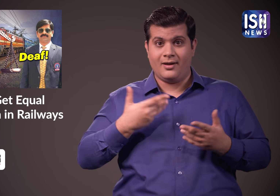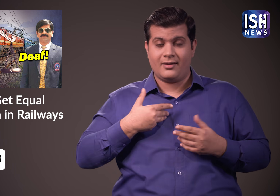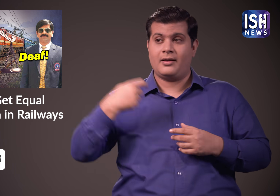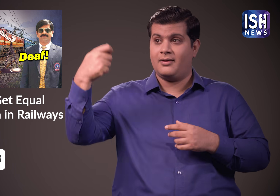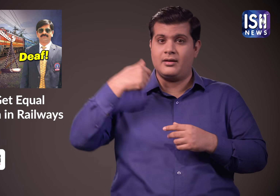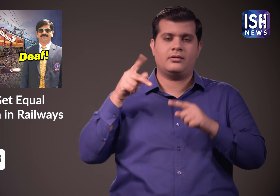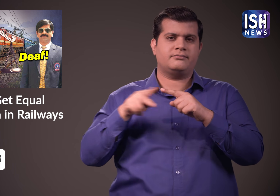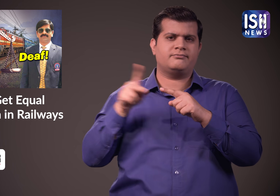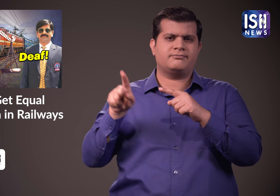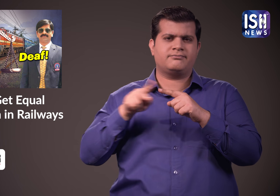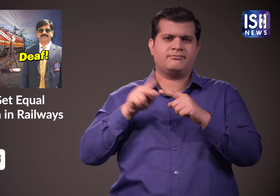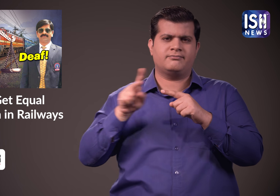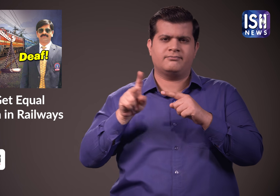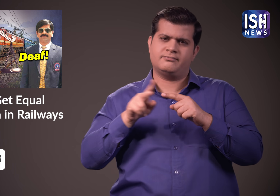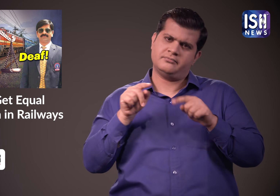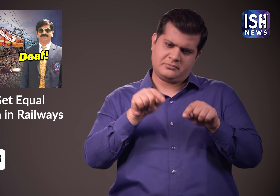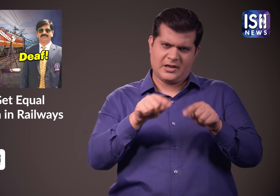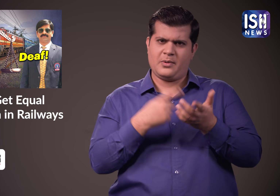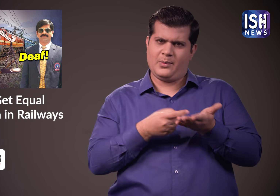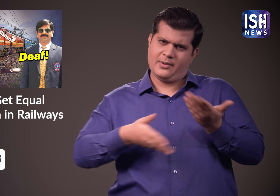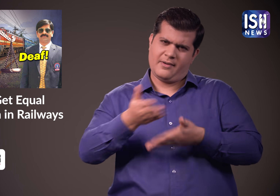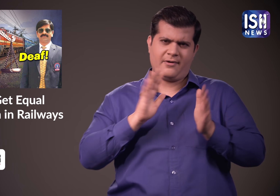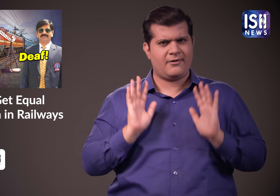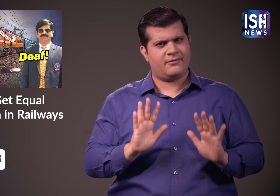लोन वापसी की किष्ट कर्मचारी के वेतन से काटी जाती है